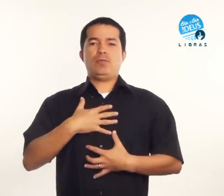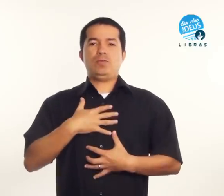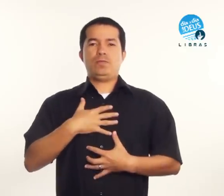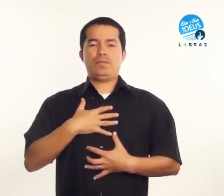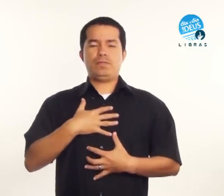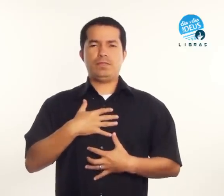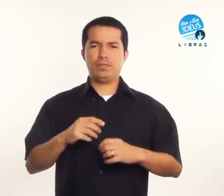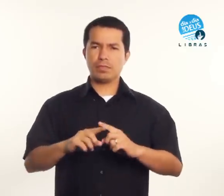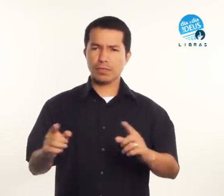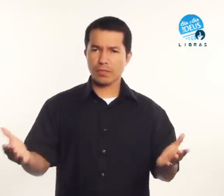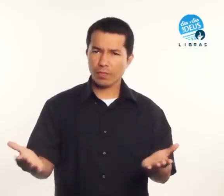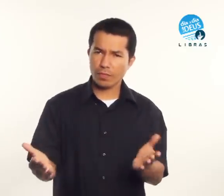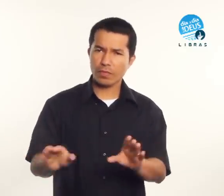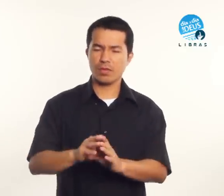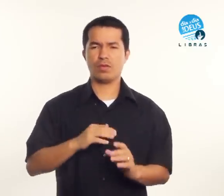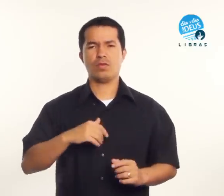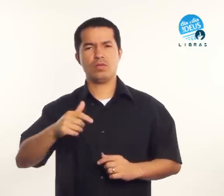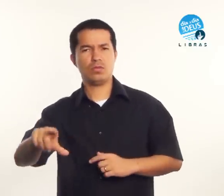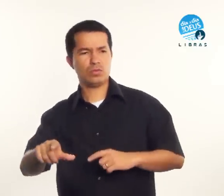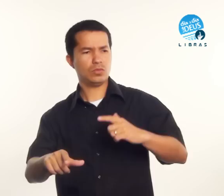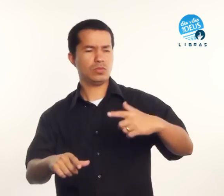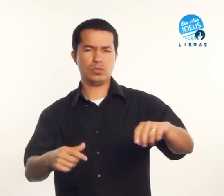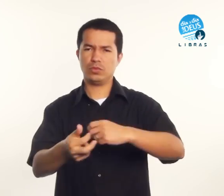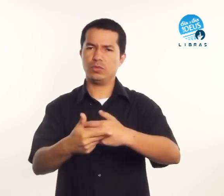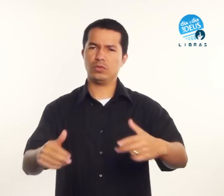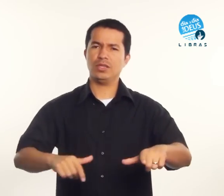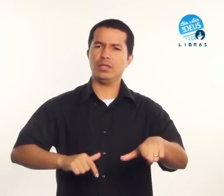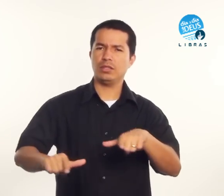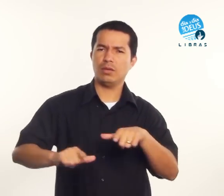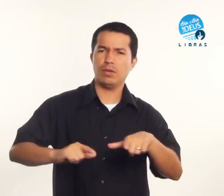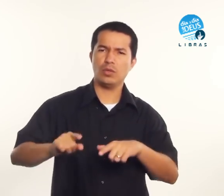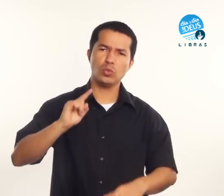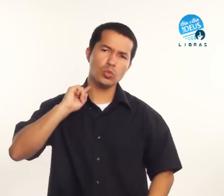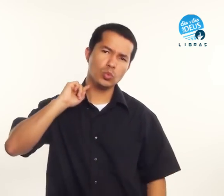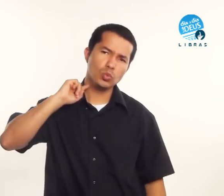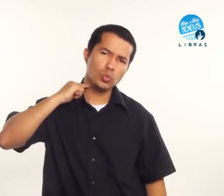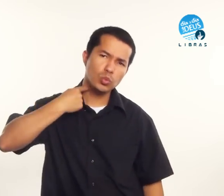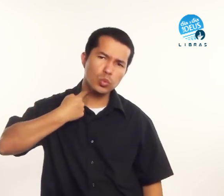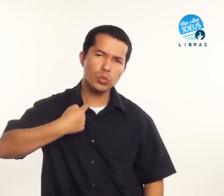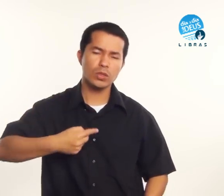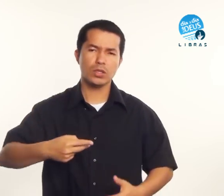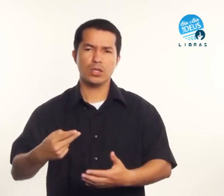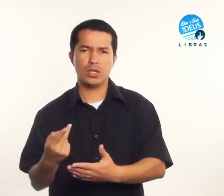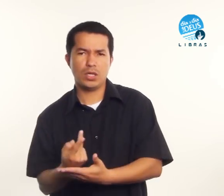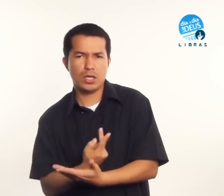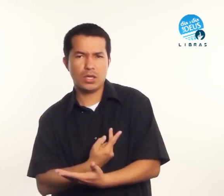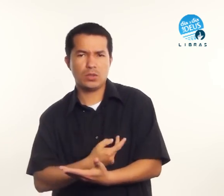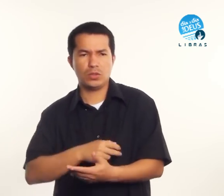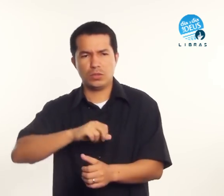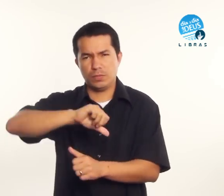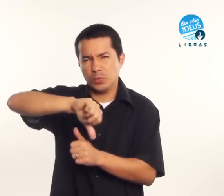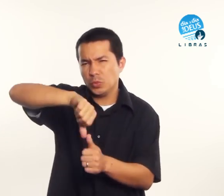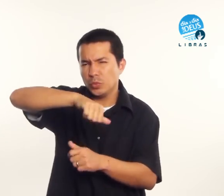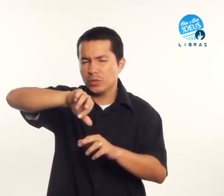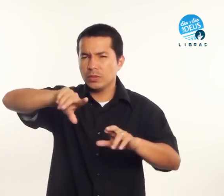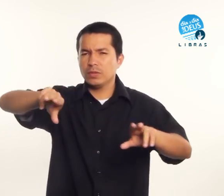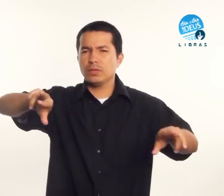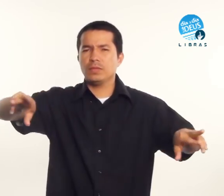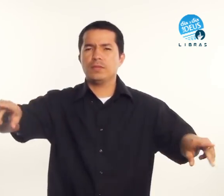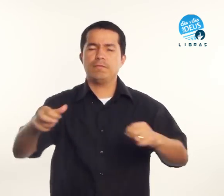alto. E assim funcionam os negócios escusos, assim funcionam os jeitinhos que a gente quer dar,